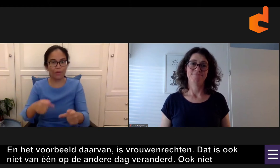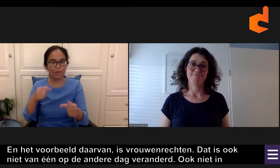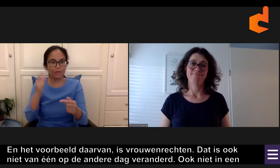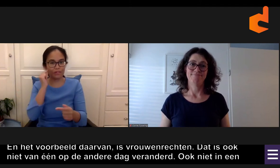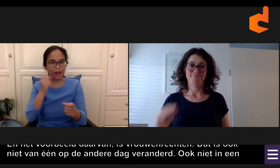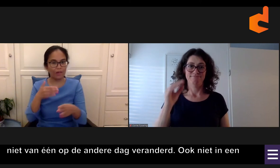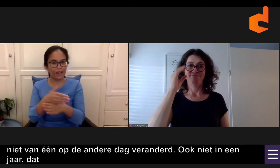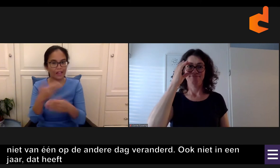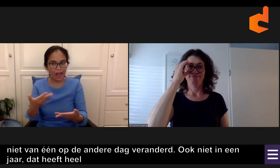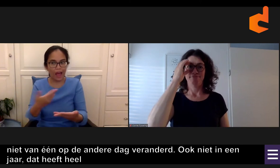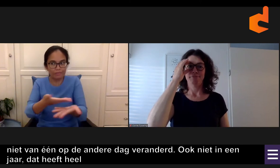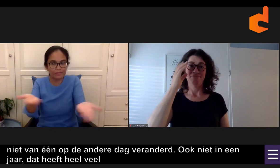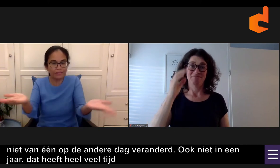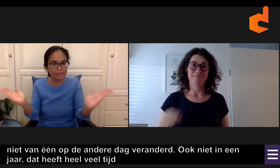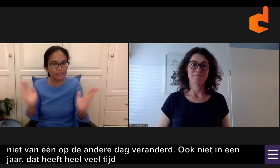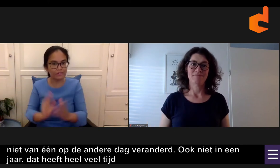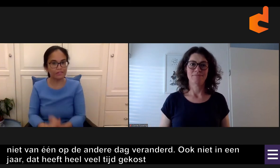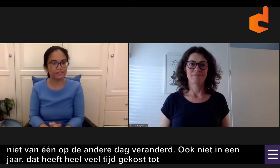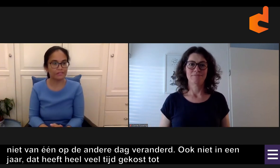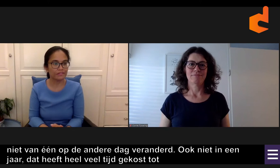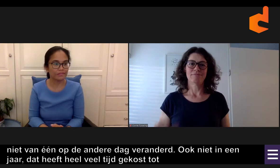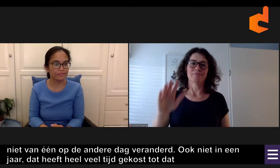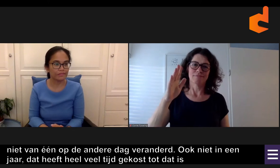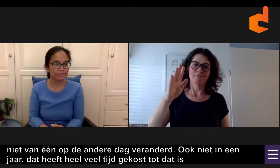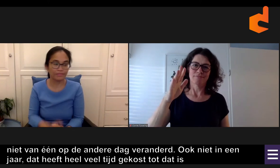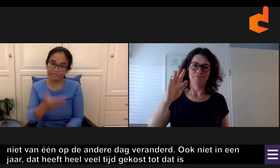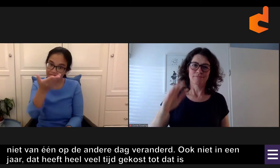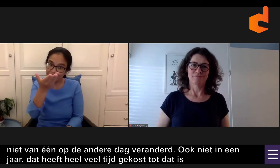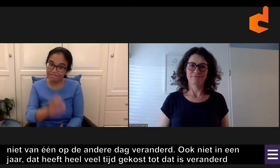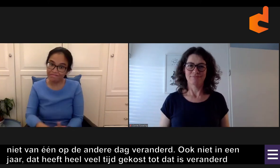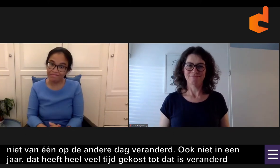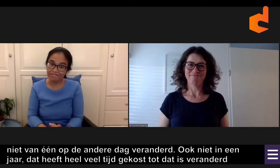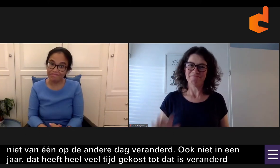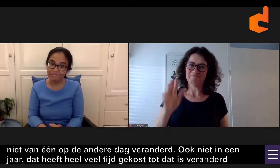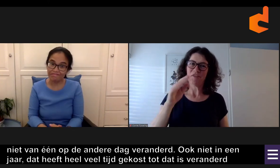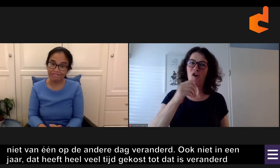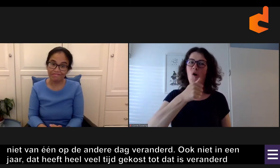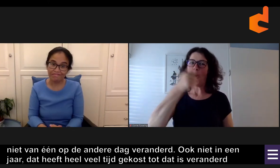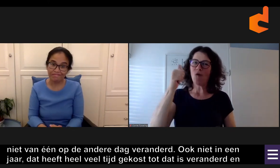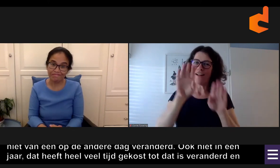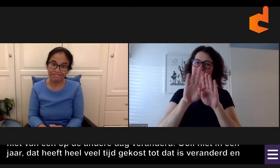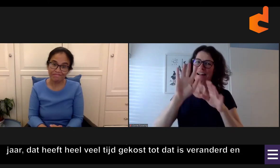gekost totdat is veranderd. Totdat de tijd we leven, dat nu is waarin vrouwen ook rechten hebben.